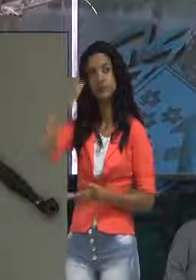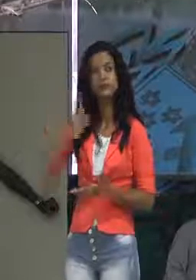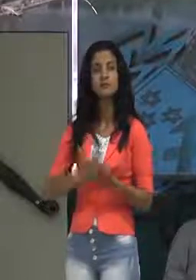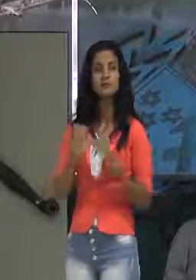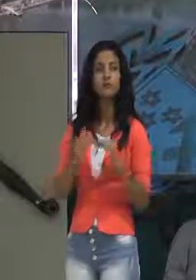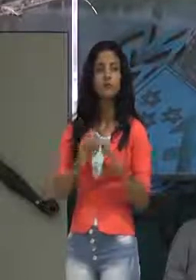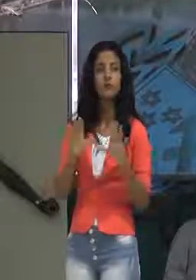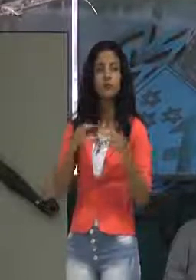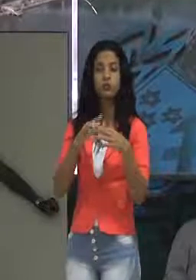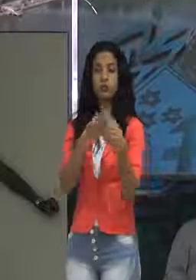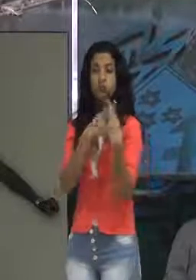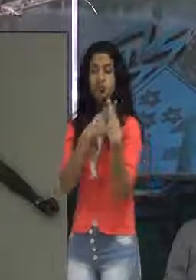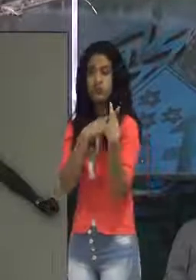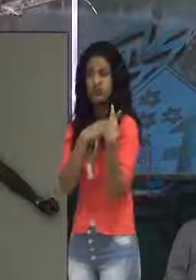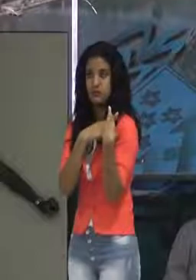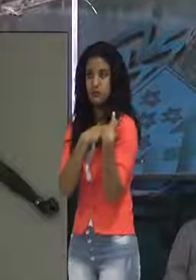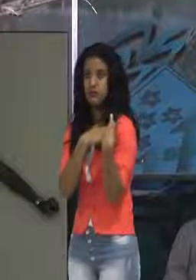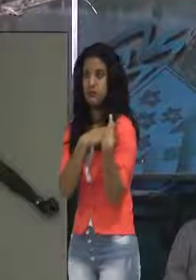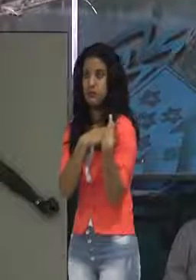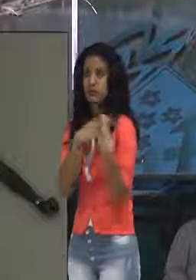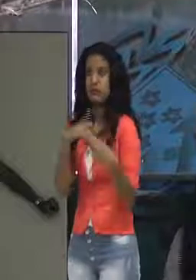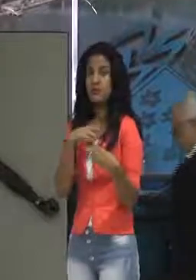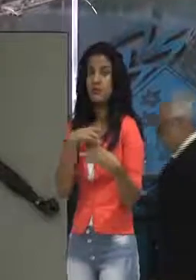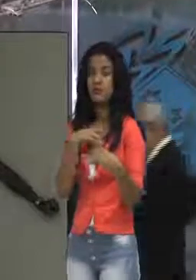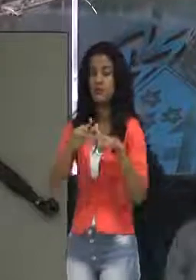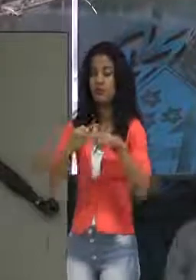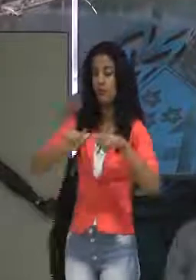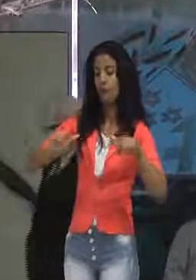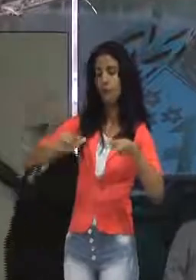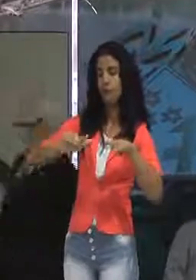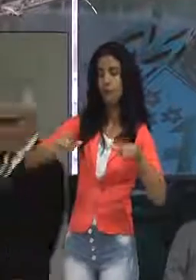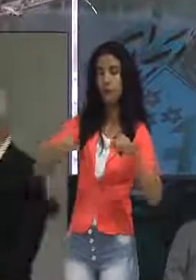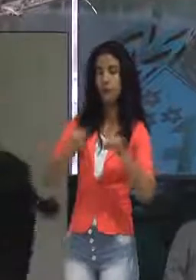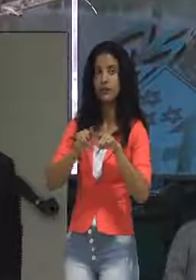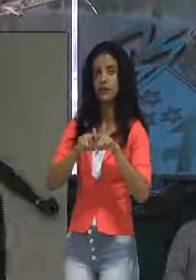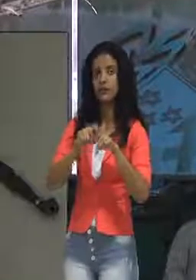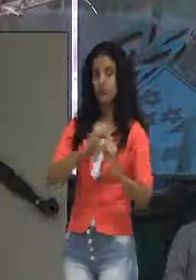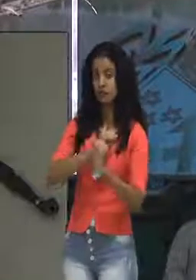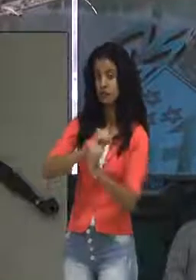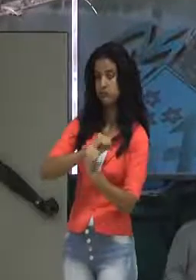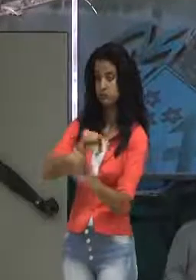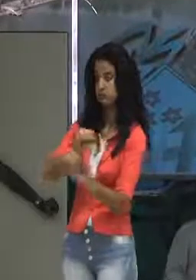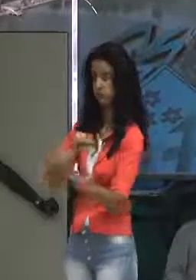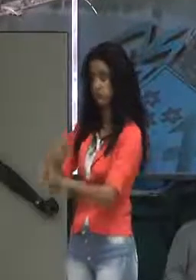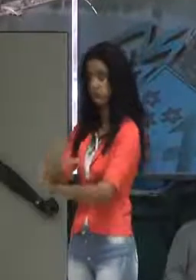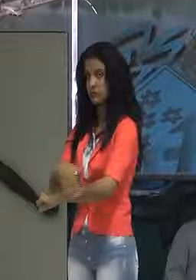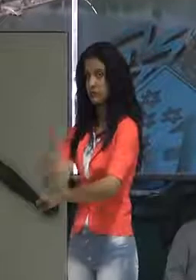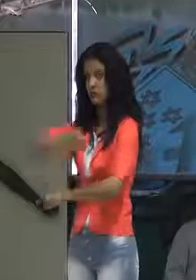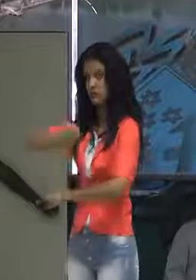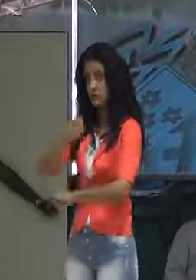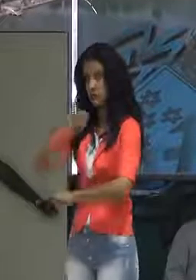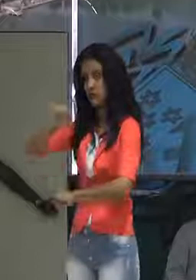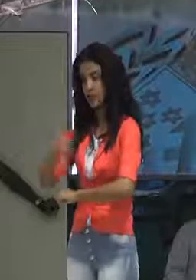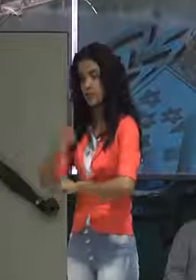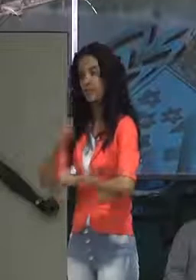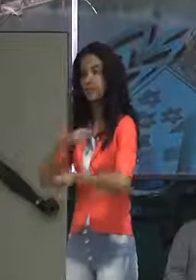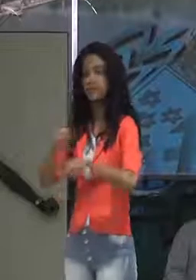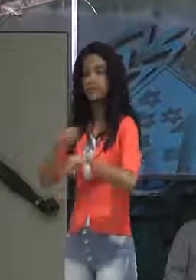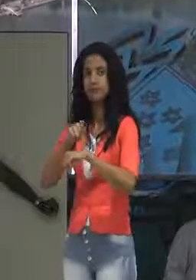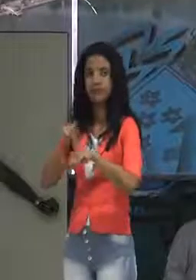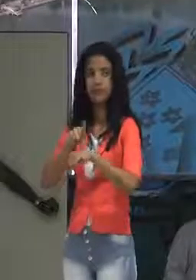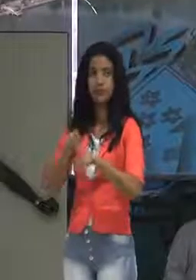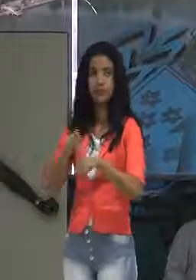ao setor competente que providencie a limpeza, lavagem da Praça JJ Seabra, no centro de Ilhéus. Sala